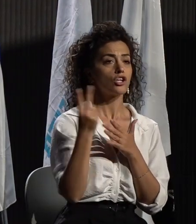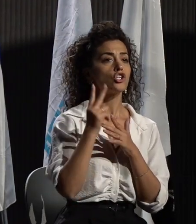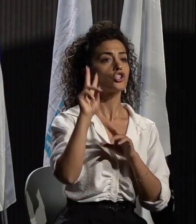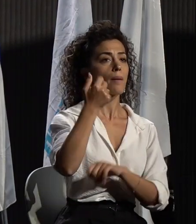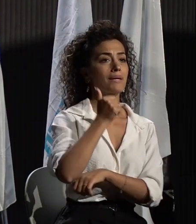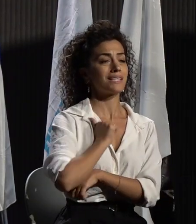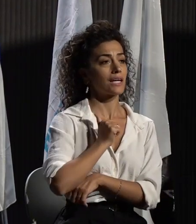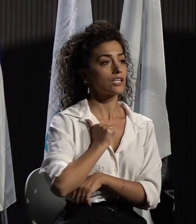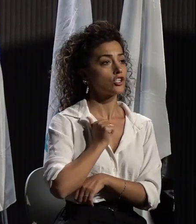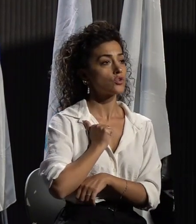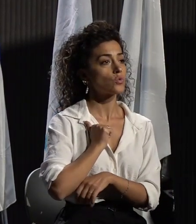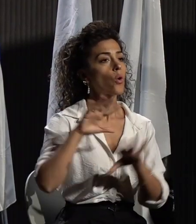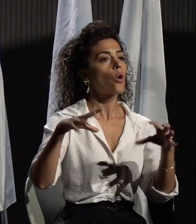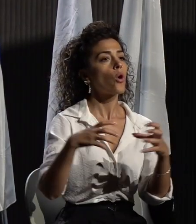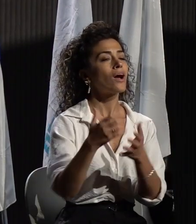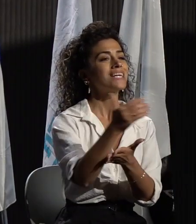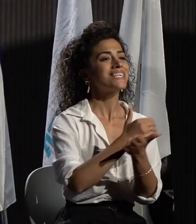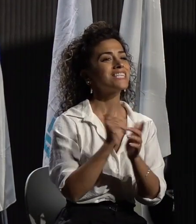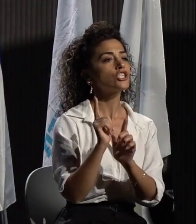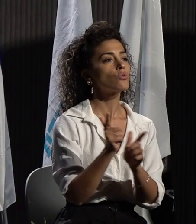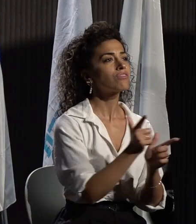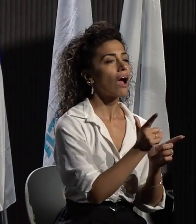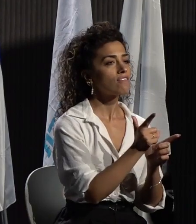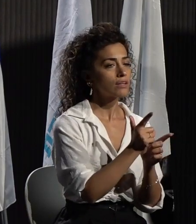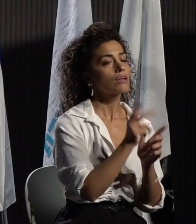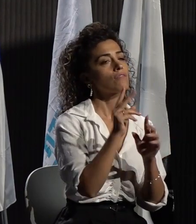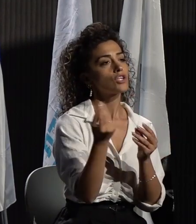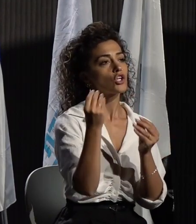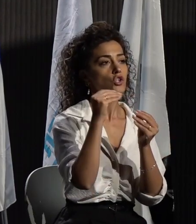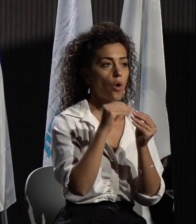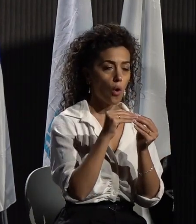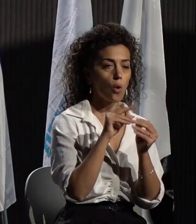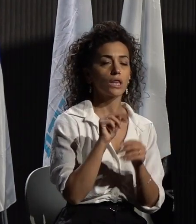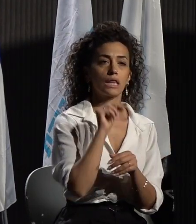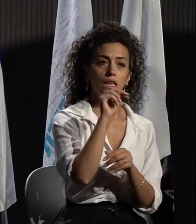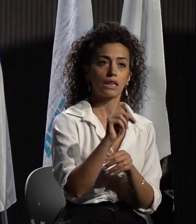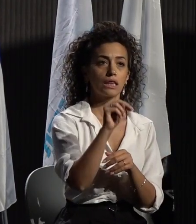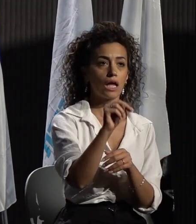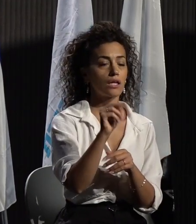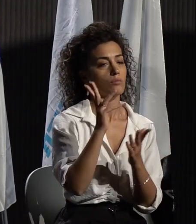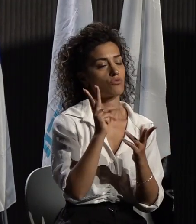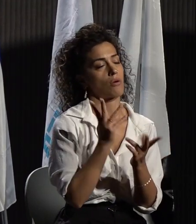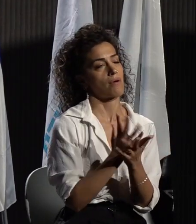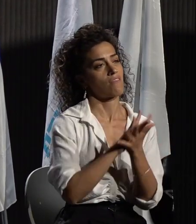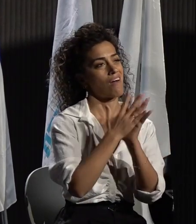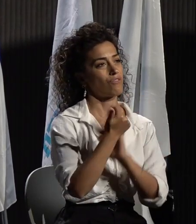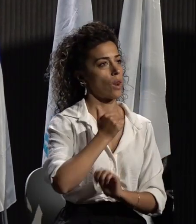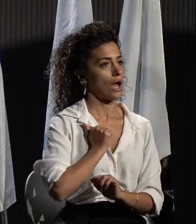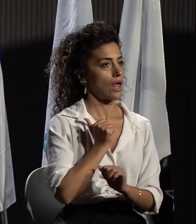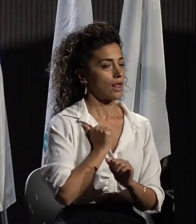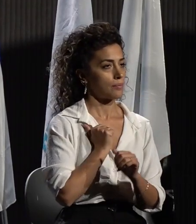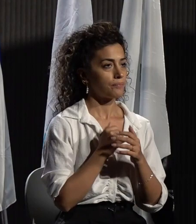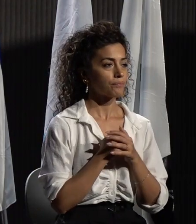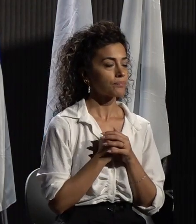התגייסו יחד לאיסוף קרבי, ויש עוד לא מעט בנים ובייחוד נכדים במדים.